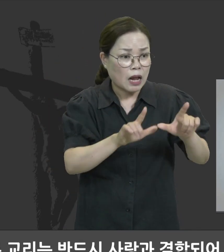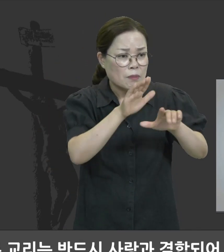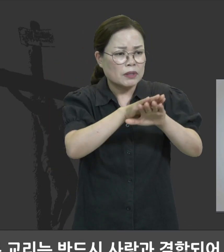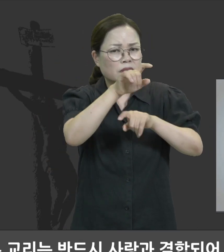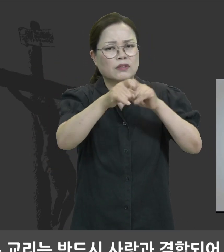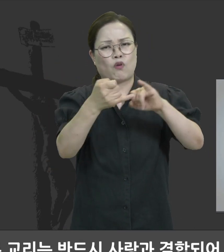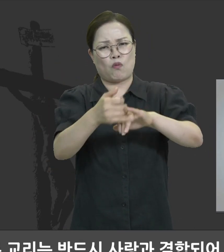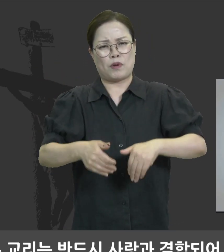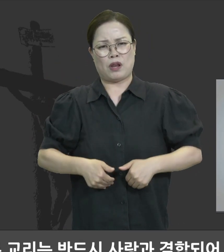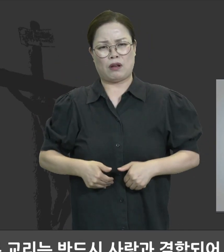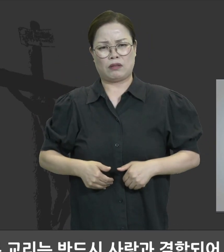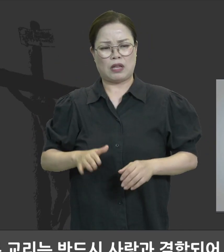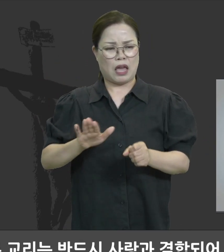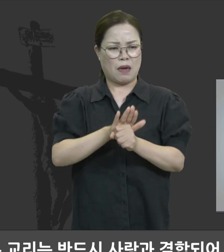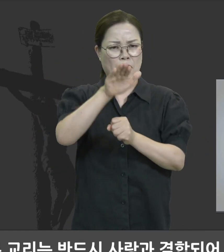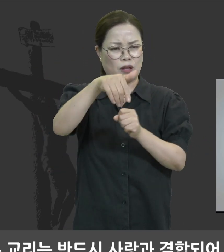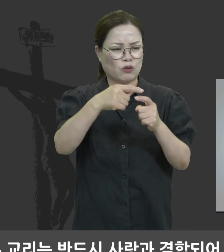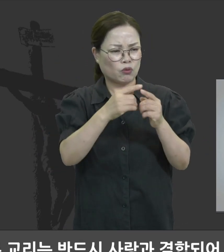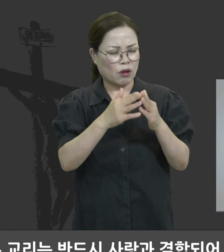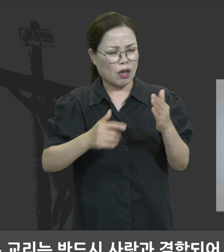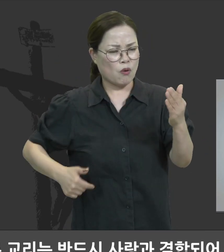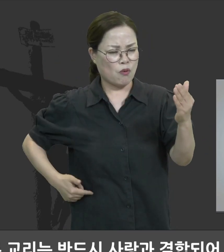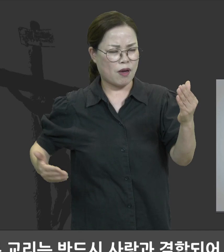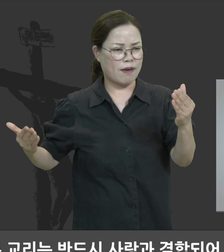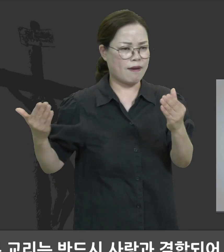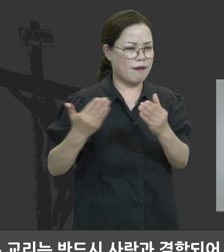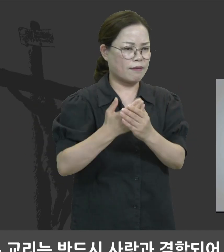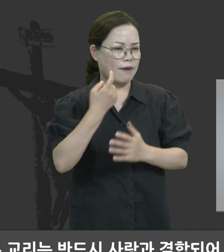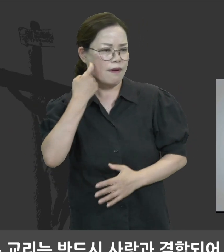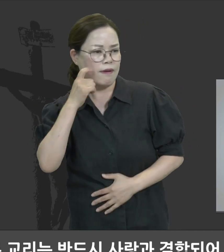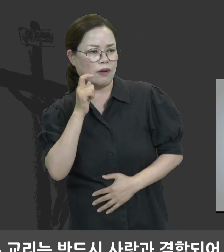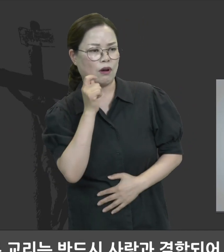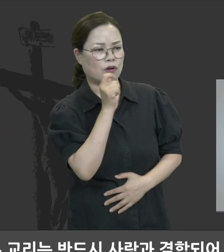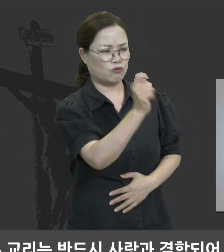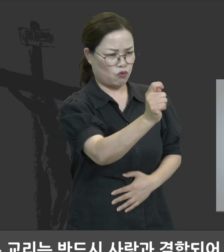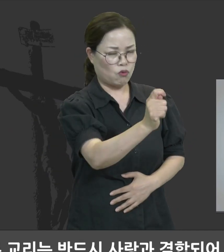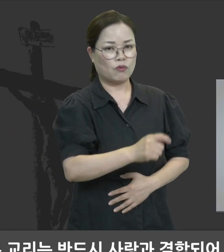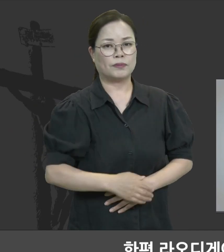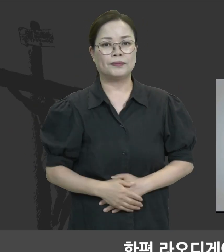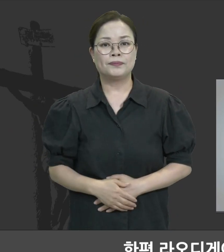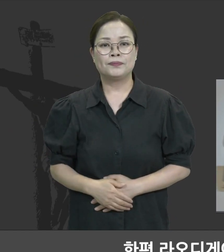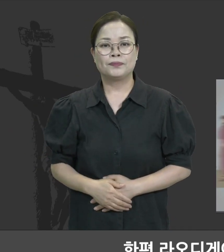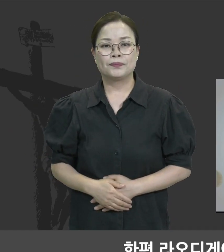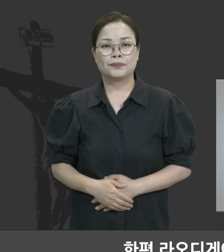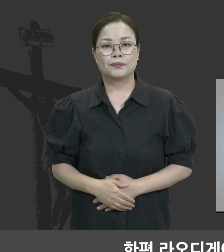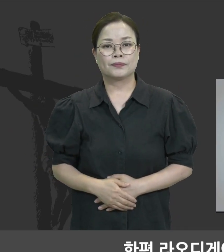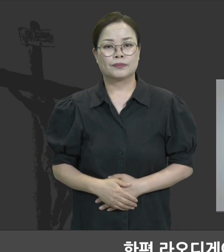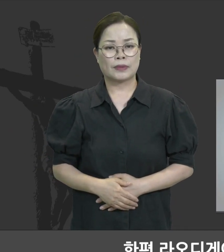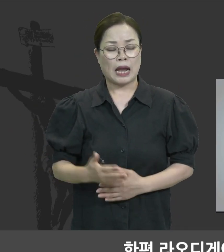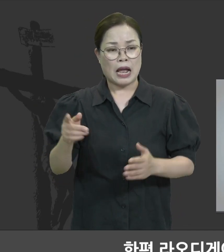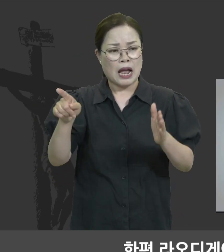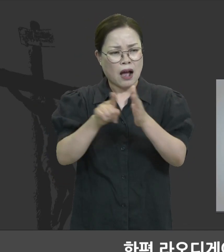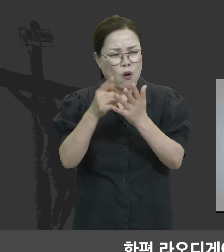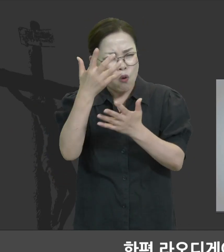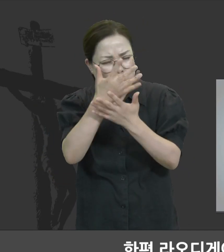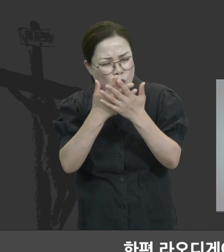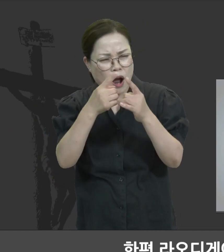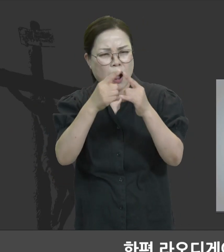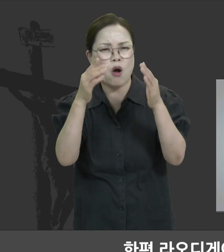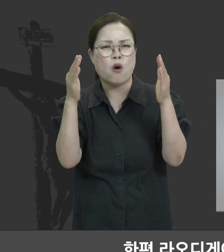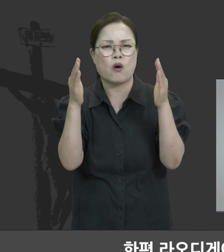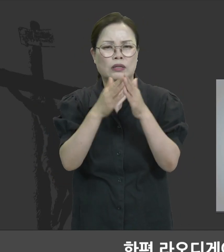하기에 에베소 교회는 회개하라는 경고의 말씀을 듣습니다. 한편 라오디게아